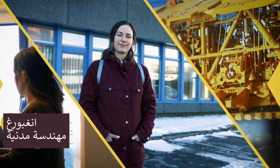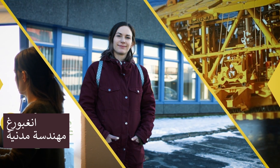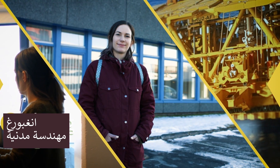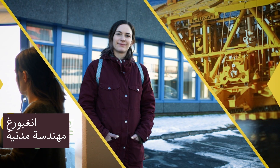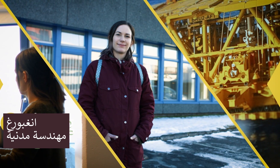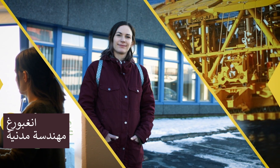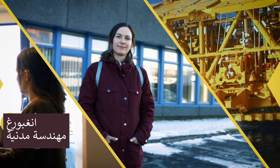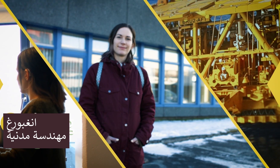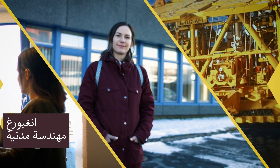إنجبورغ مهندسة مدنية،